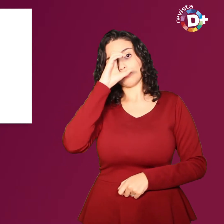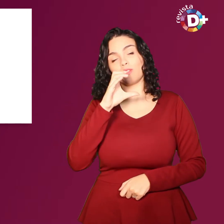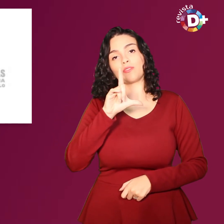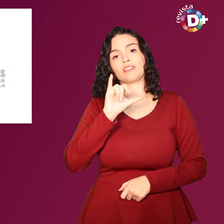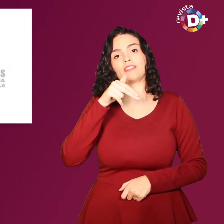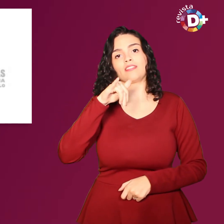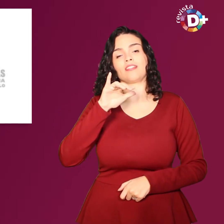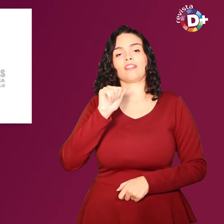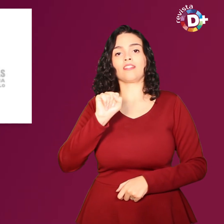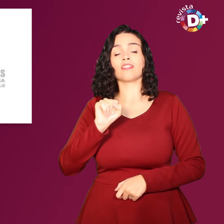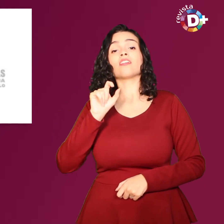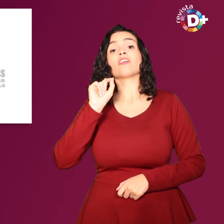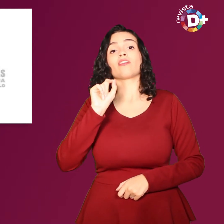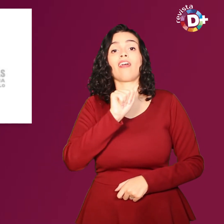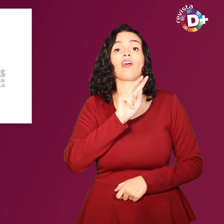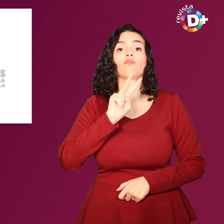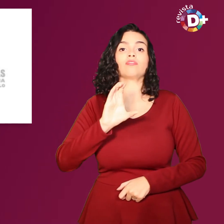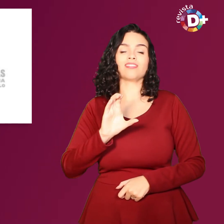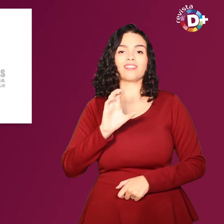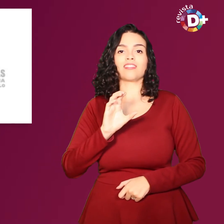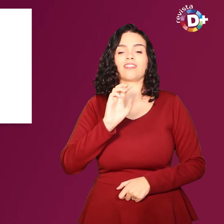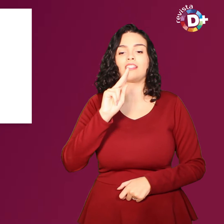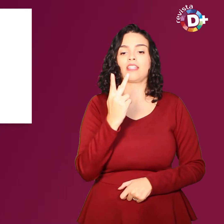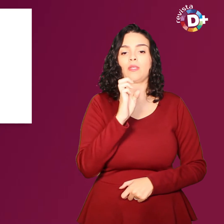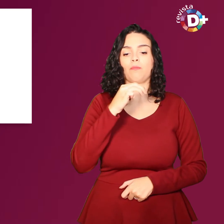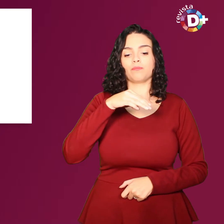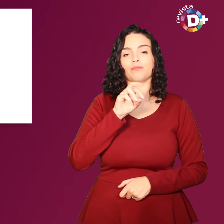rapidamente para o Hospital das Clínicas. Tive um AVC hemorrágico, conta.